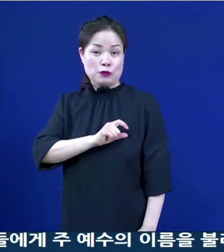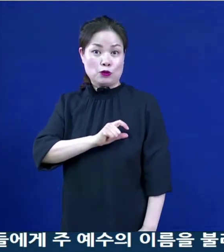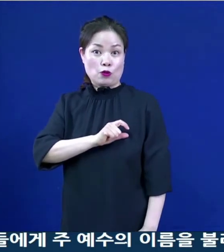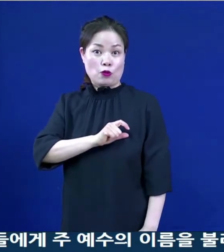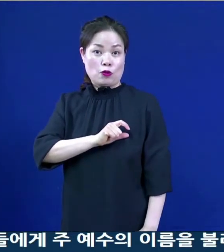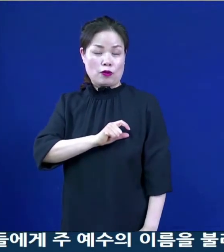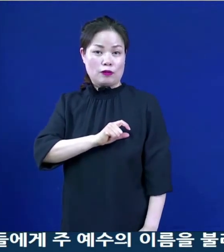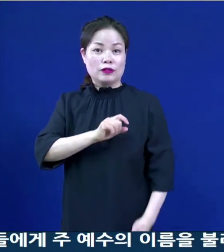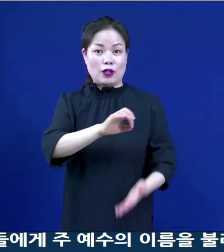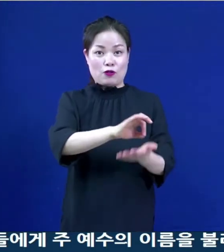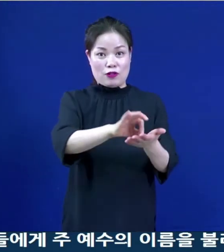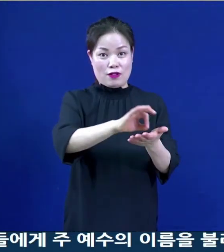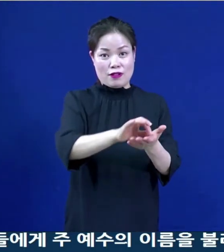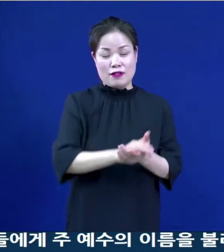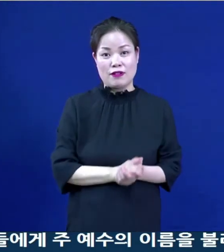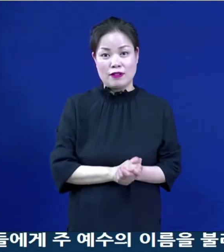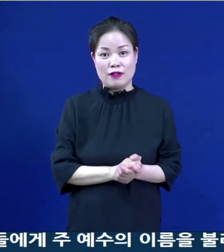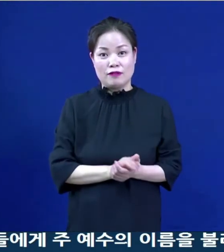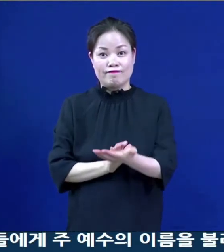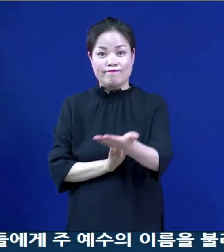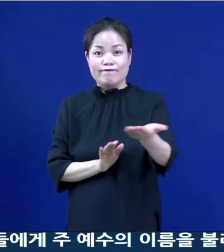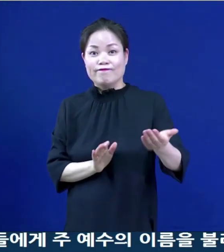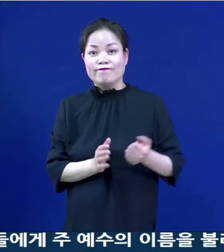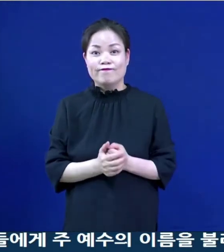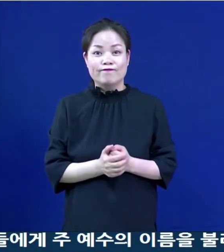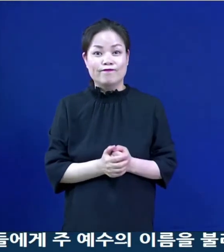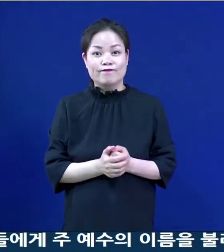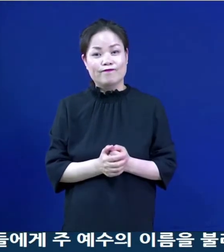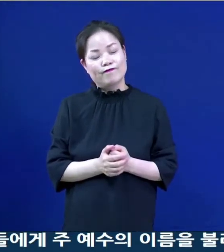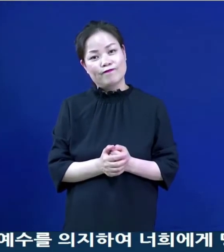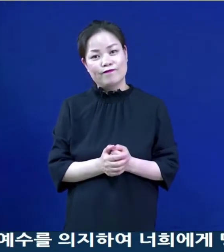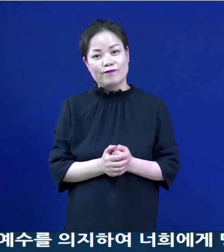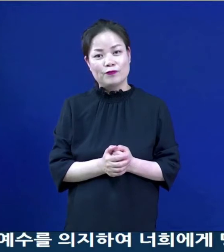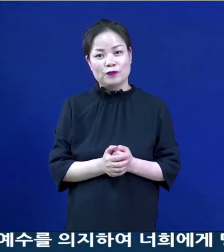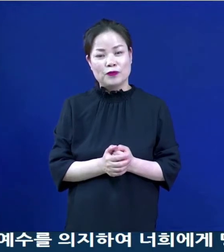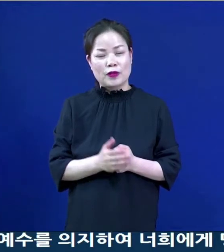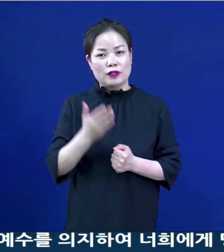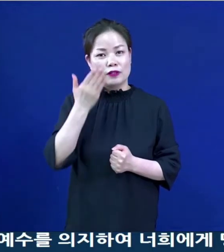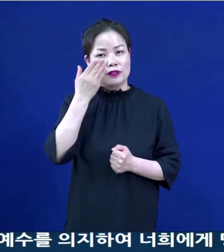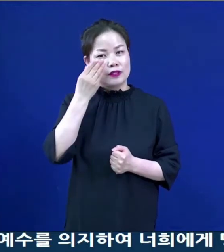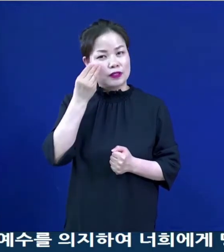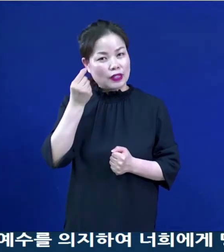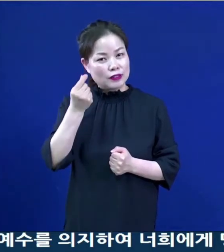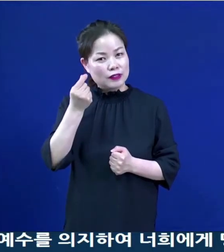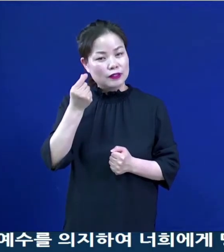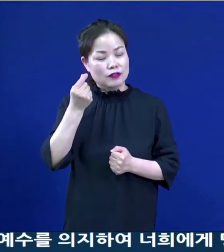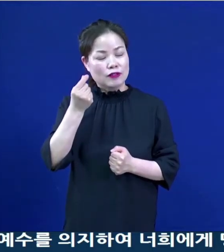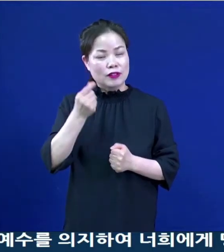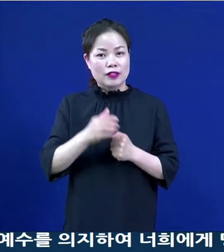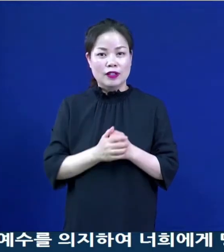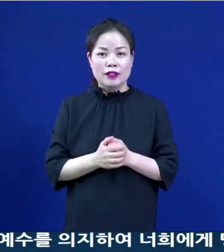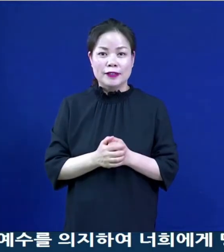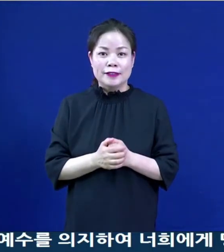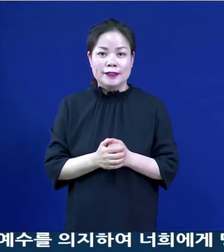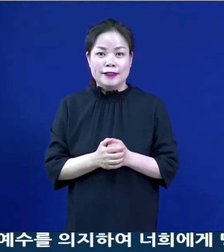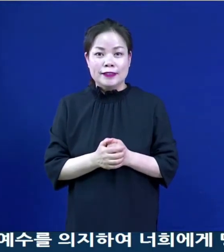말을 썼겠죠. 여러분, 우리에게는 좀 이렇게 낯설지 않은 표현인 것 같아요.